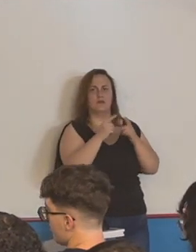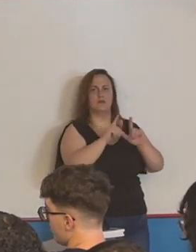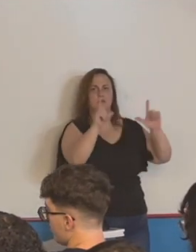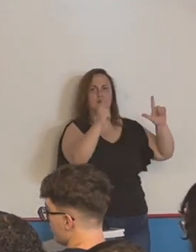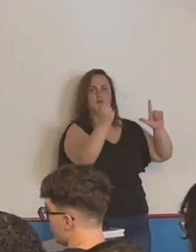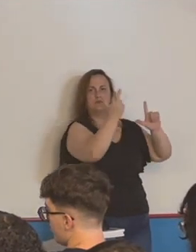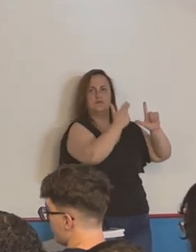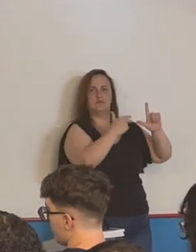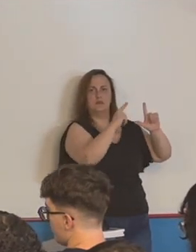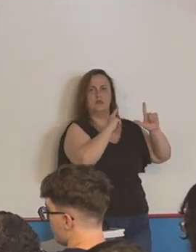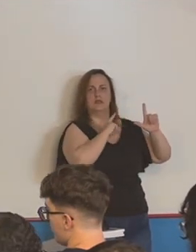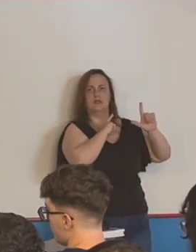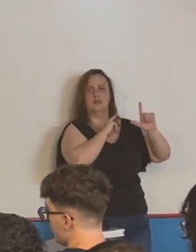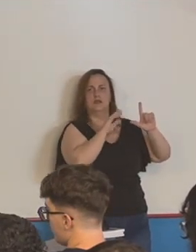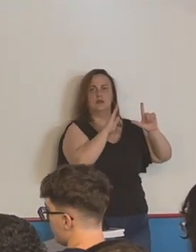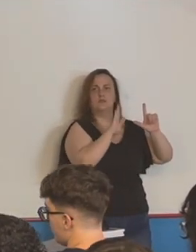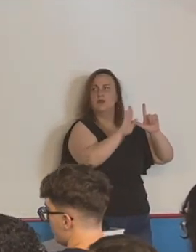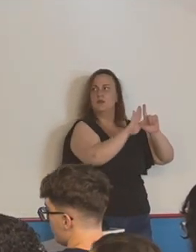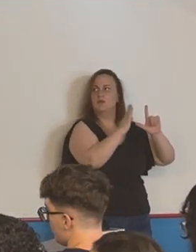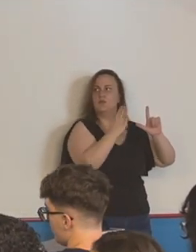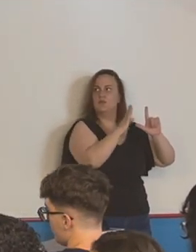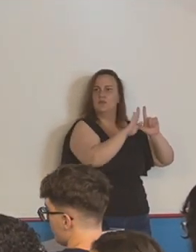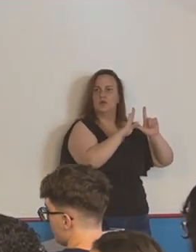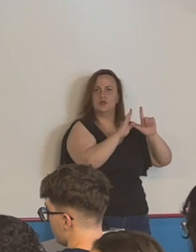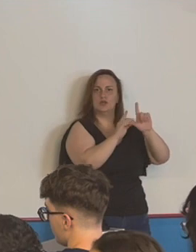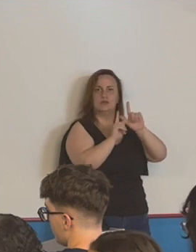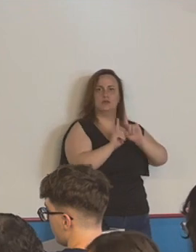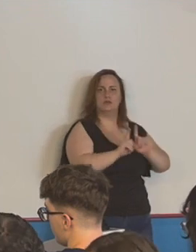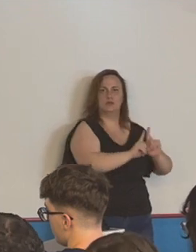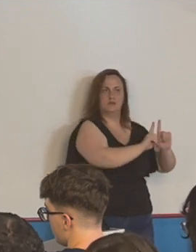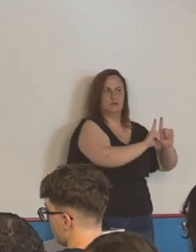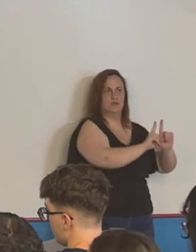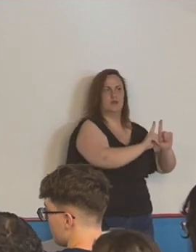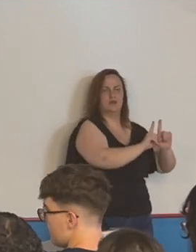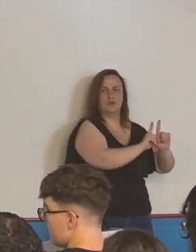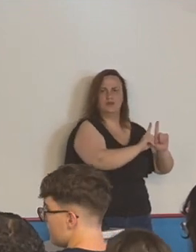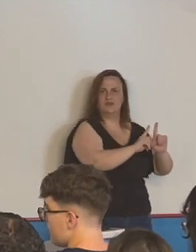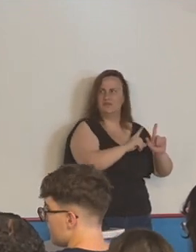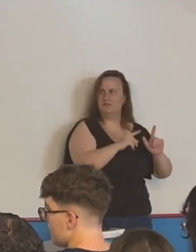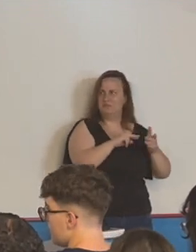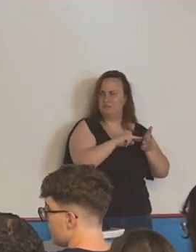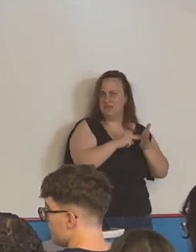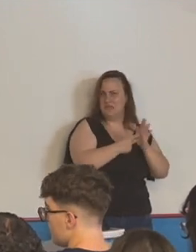uma portinha no bem cantinho. Ela tem alguma representação